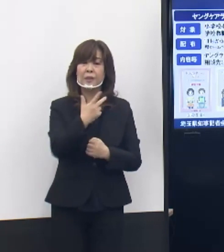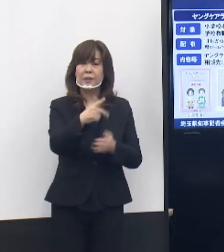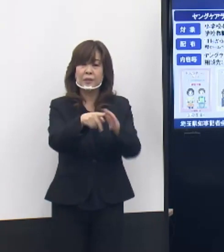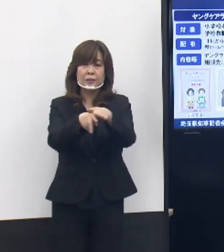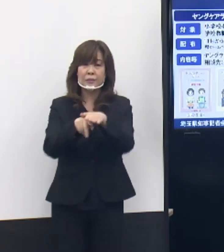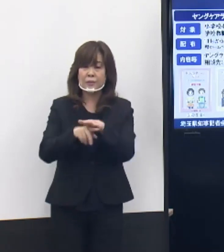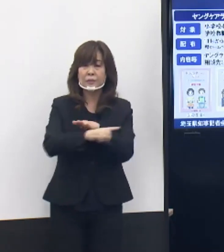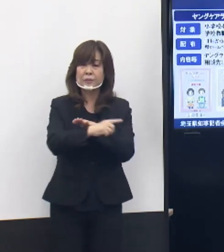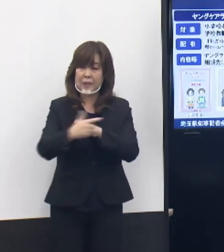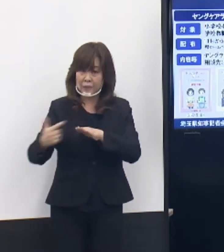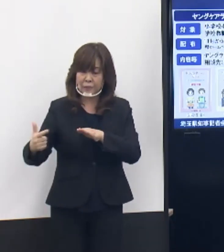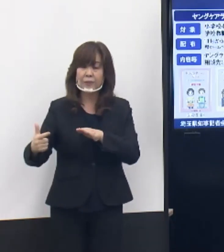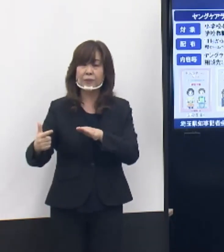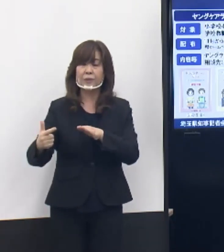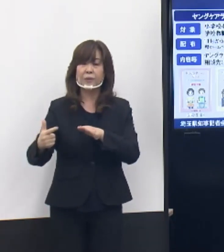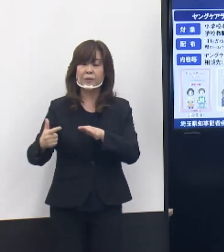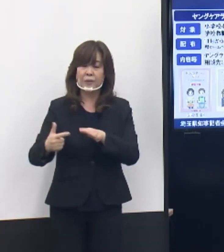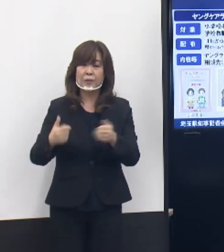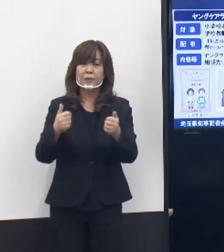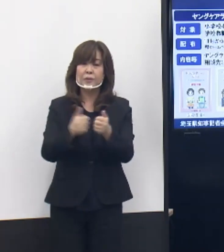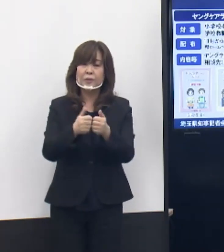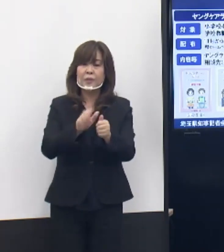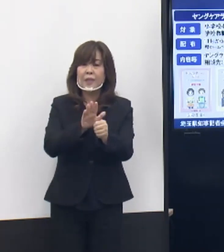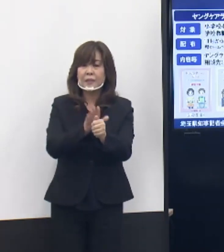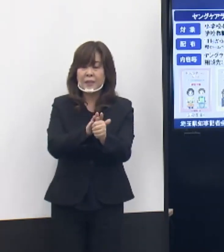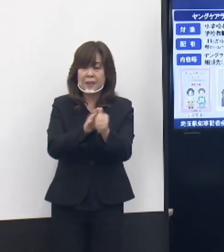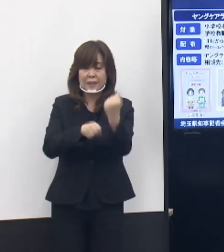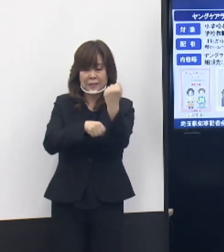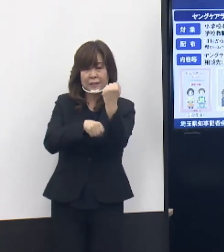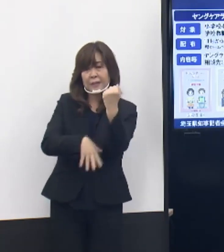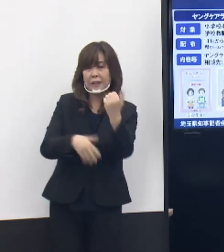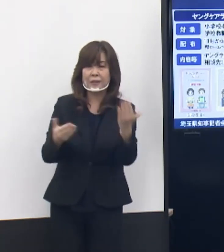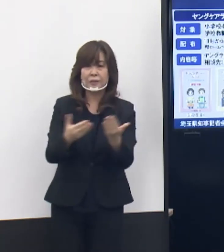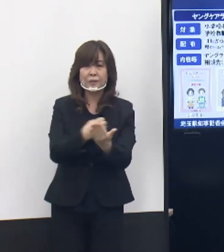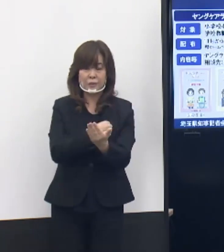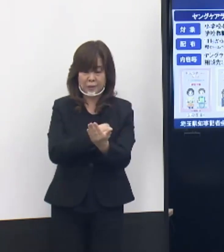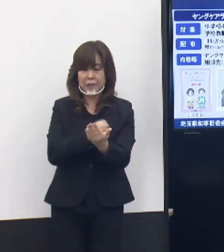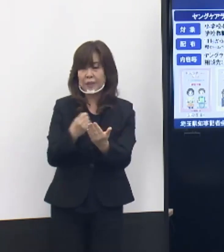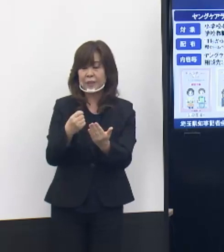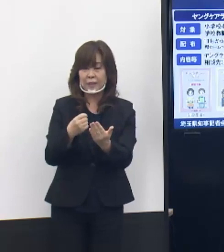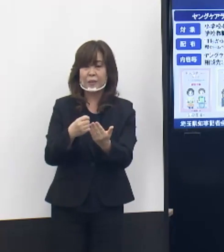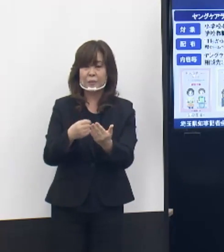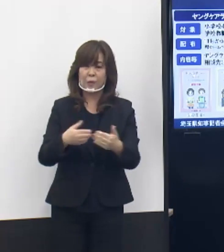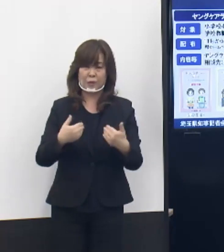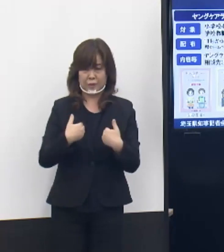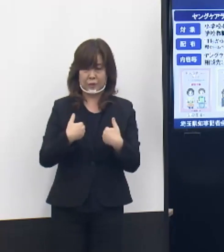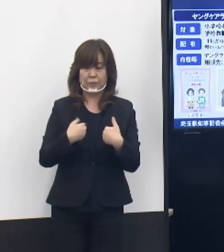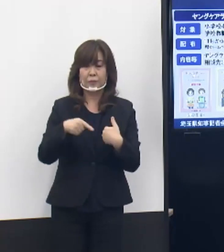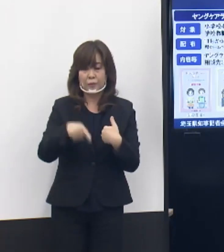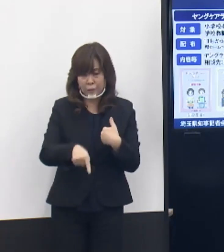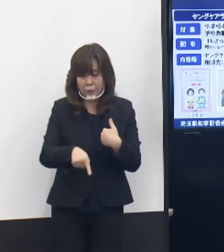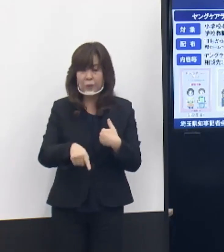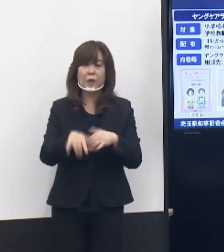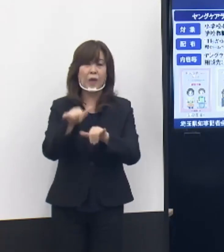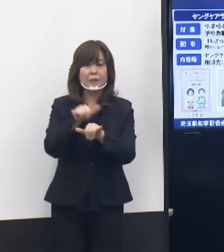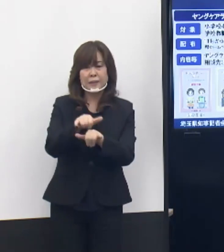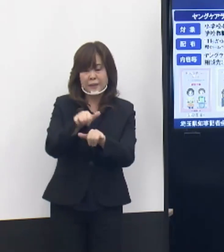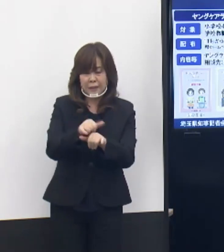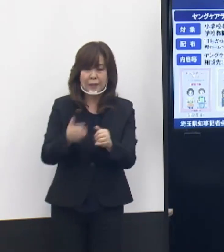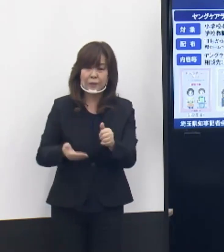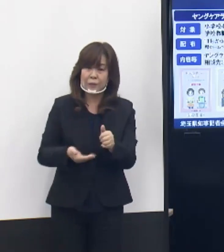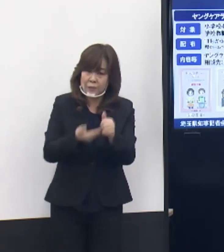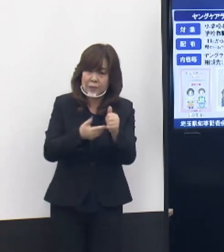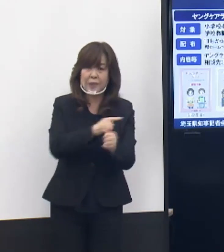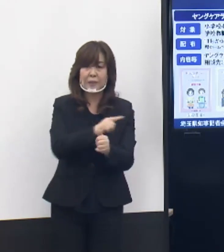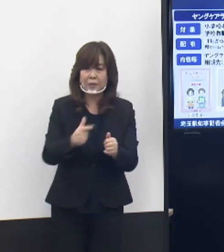談支援、機関職員の人材育成、なども必要だと考えておりまして、こういったそのケアラー支援に関わ